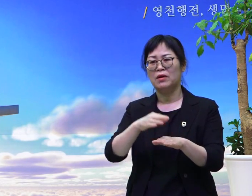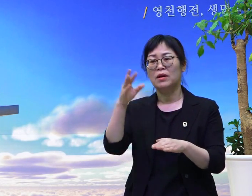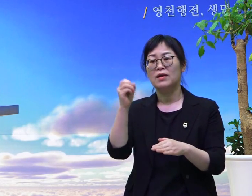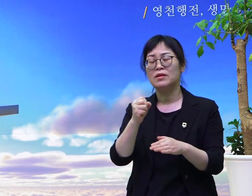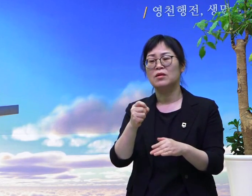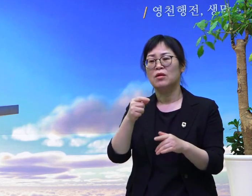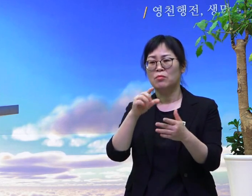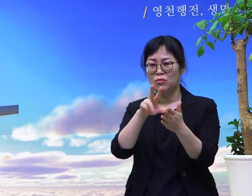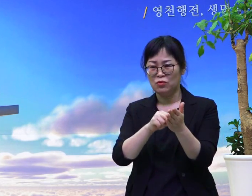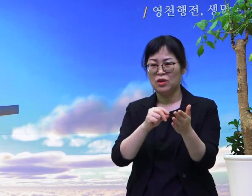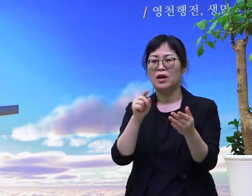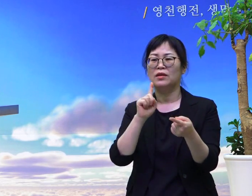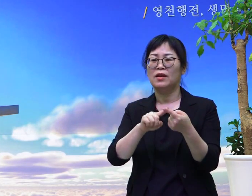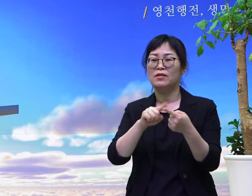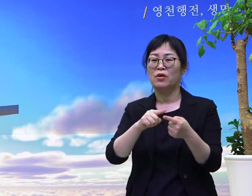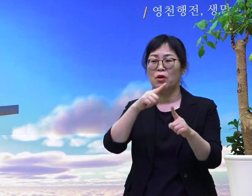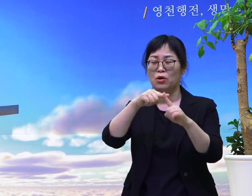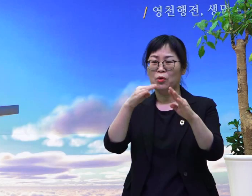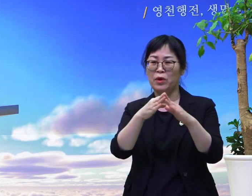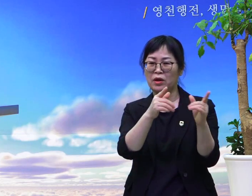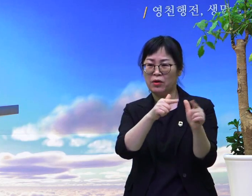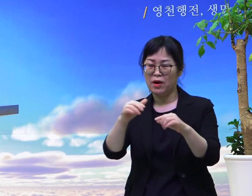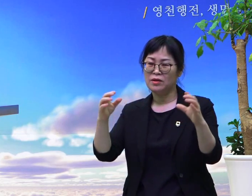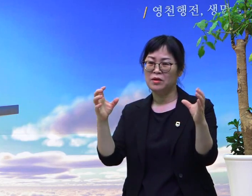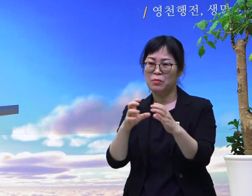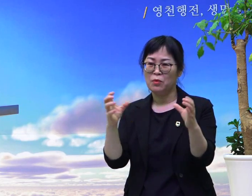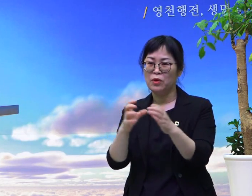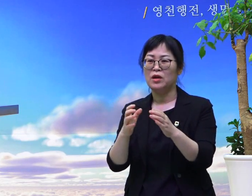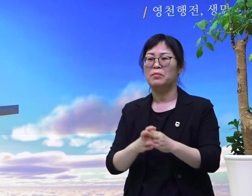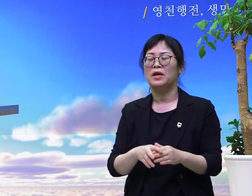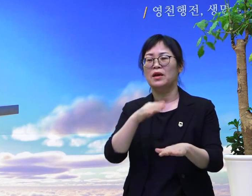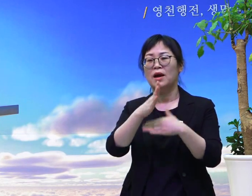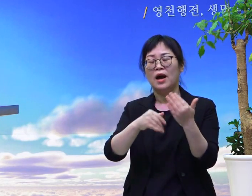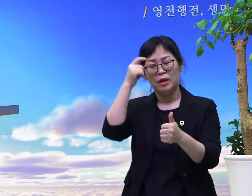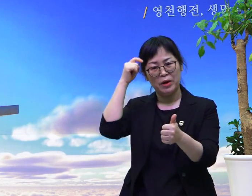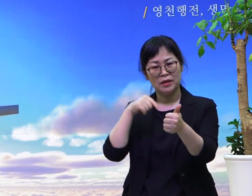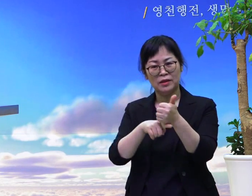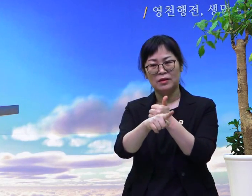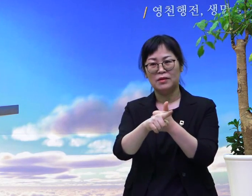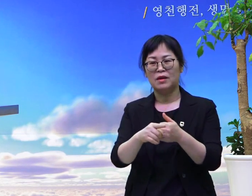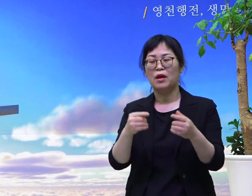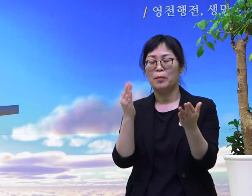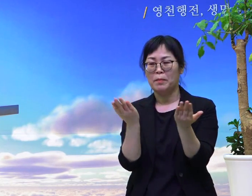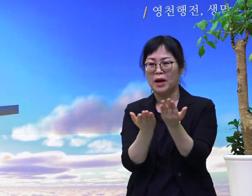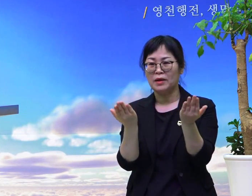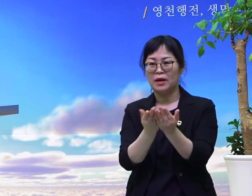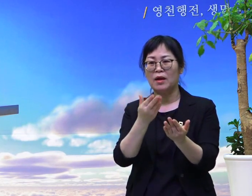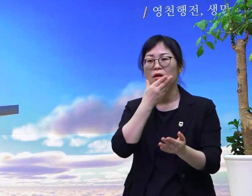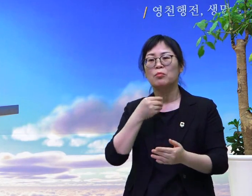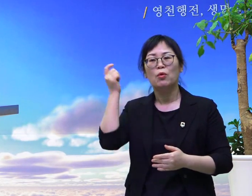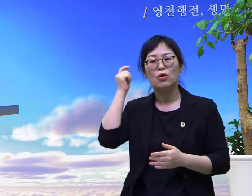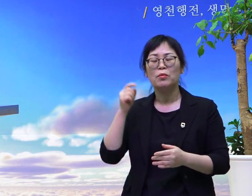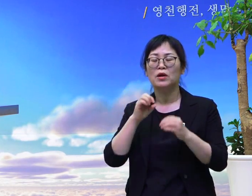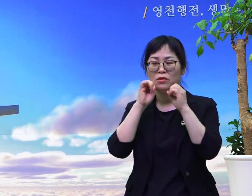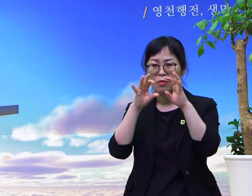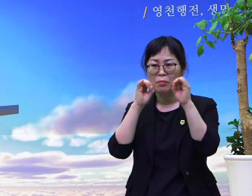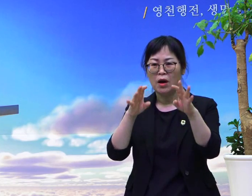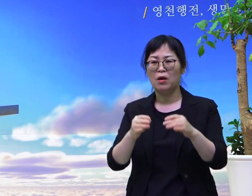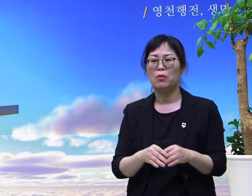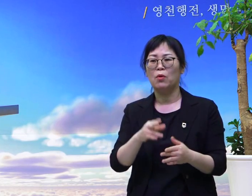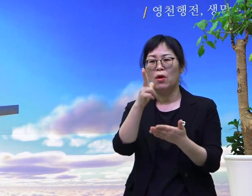대하여 교회의 여러 단체가 주님의 뜻에 부합하여 복음을 전파하고 주님의 뜻대로 살아야